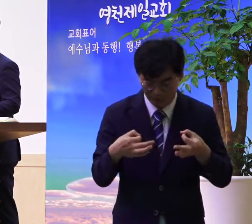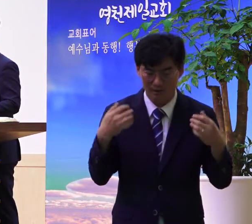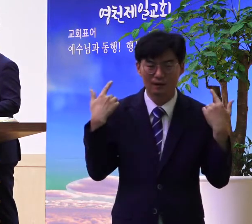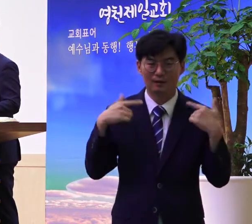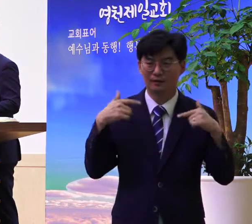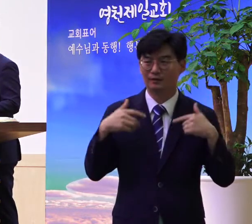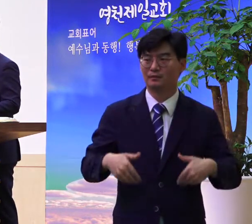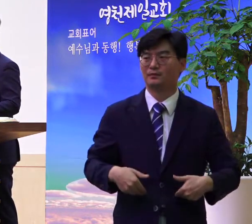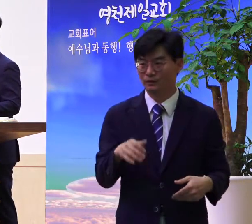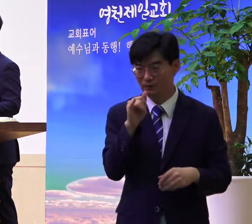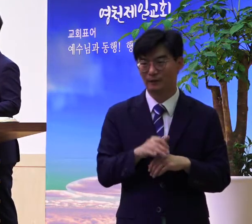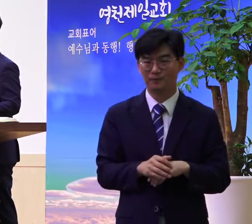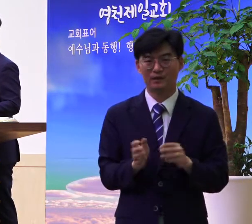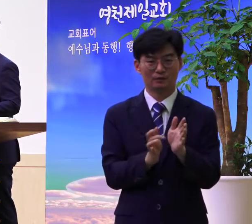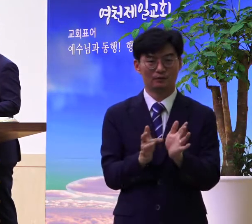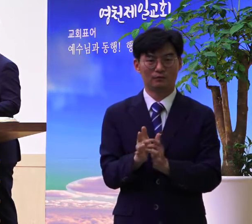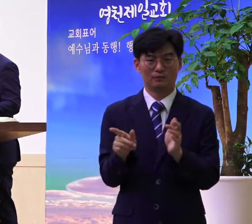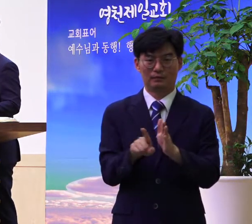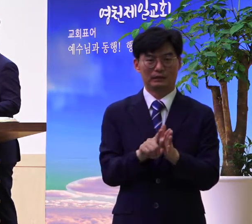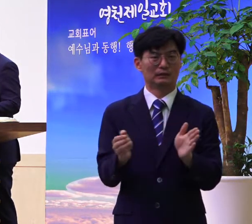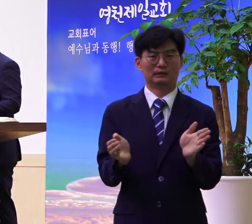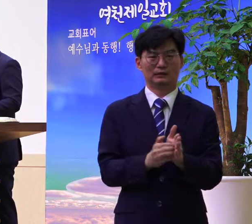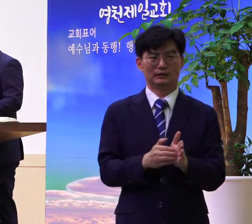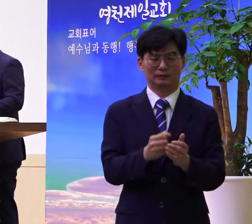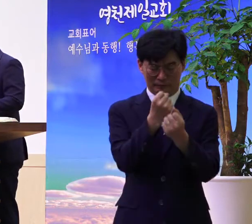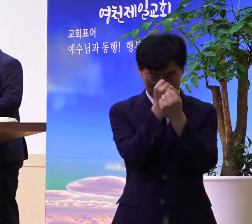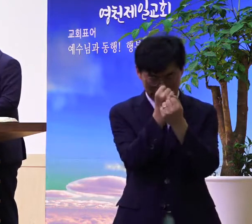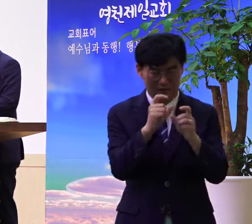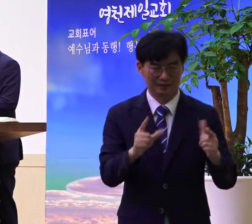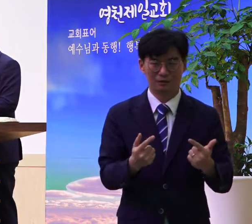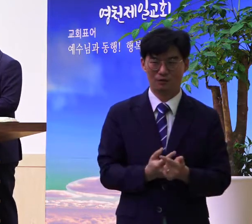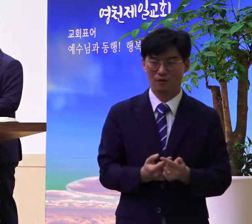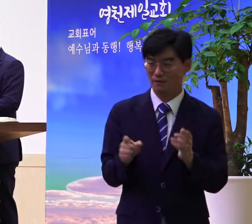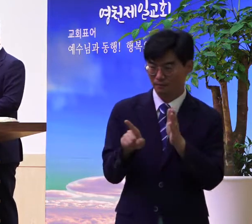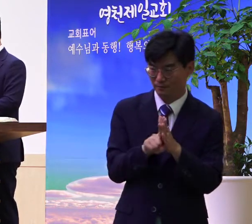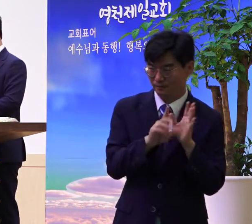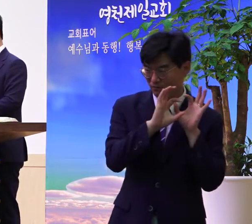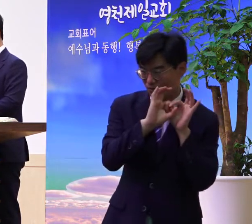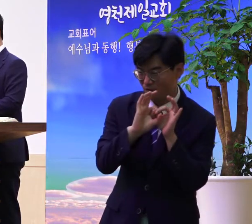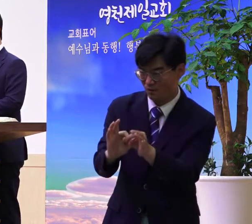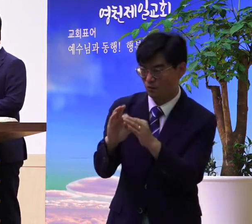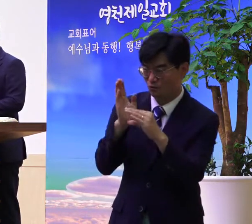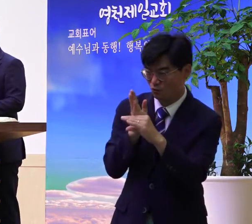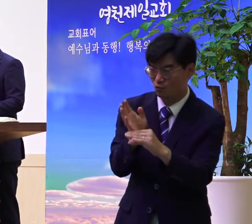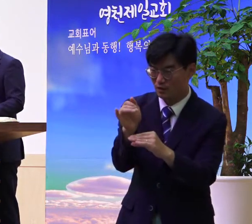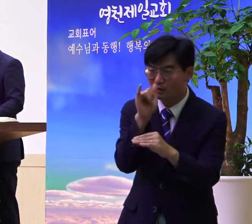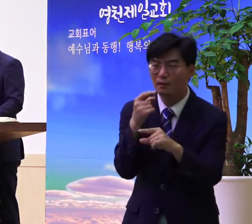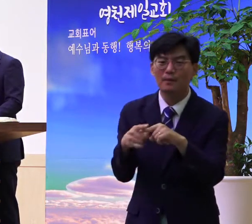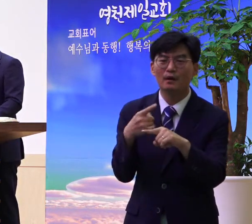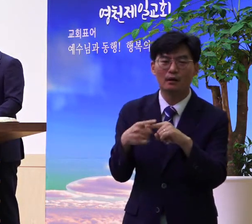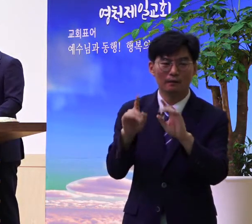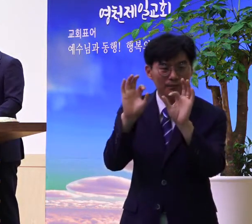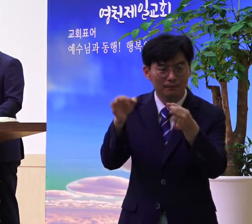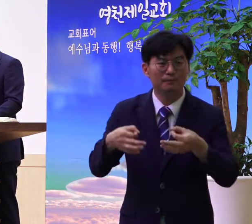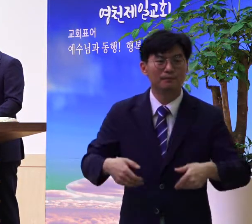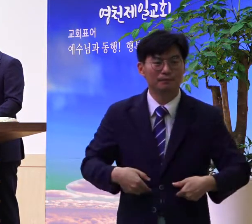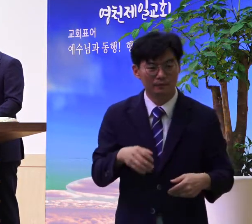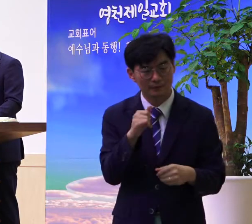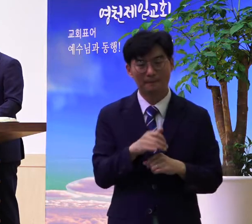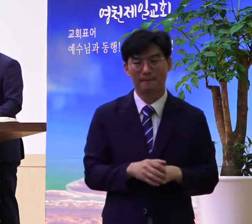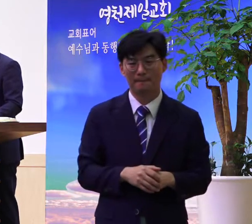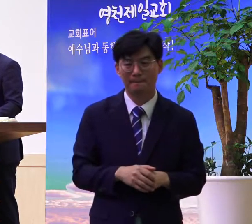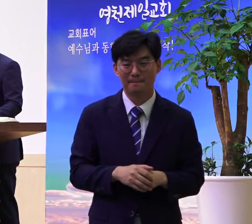계속 찾아보고 살펴보고 점검해 보아야 하는 것입니다. 우리가 우리 자신이